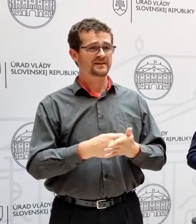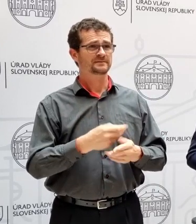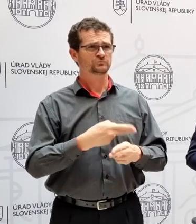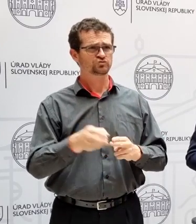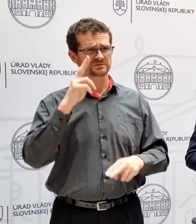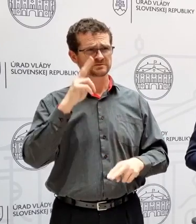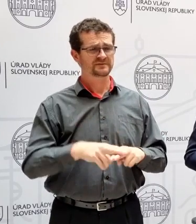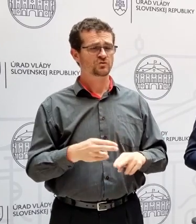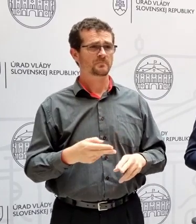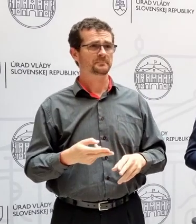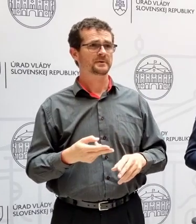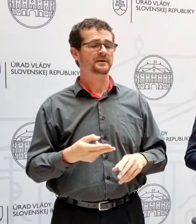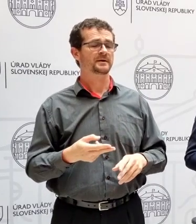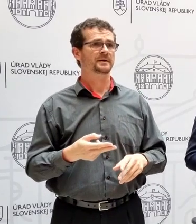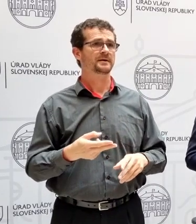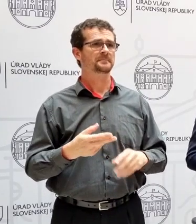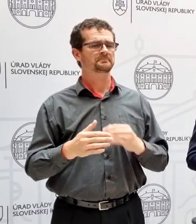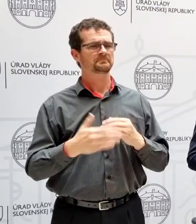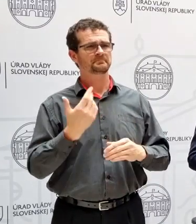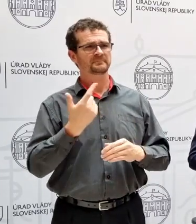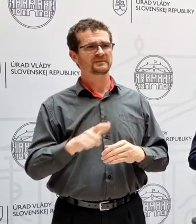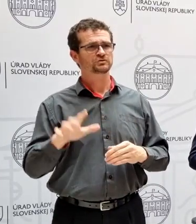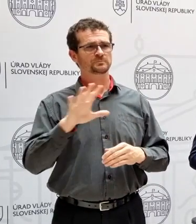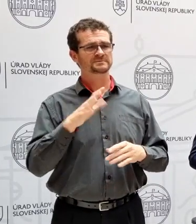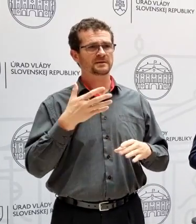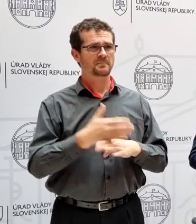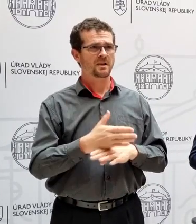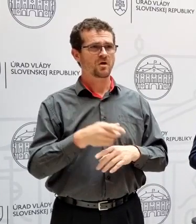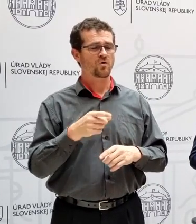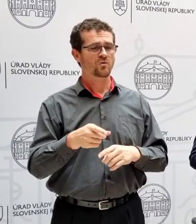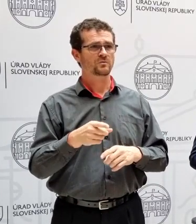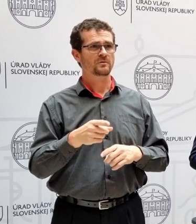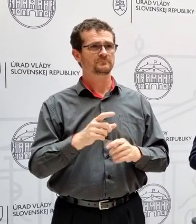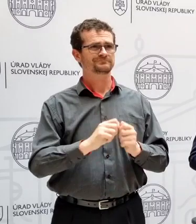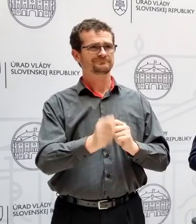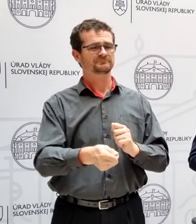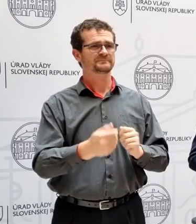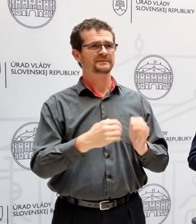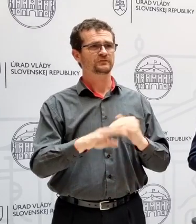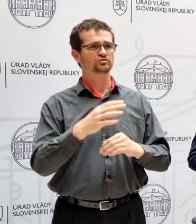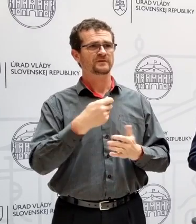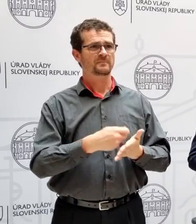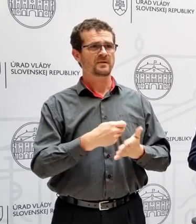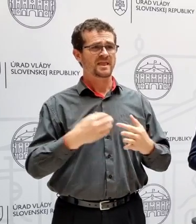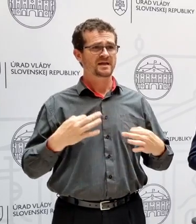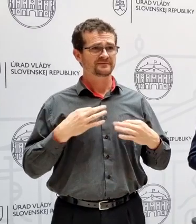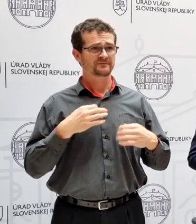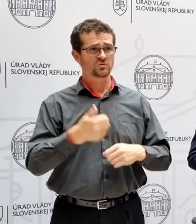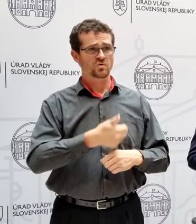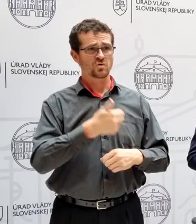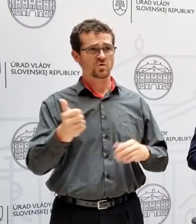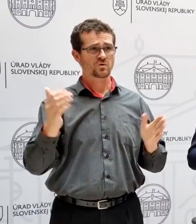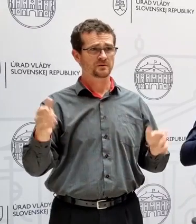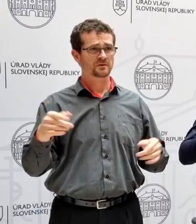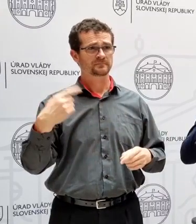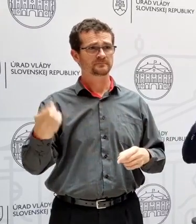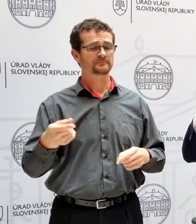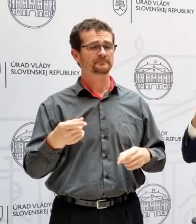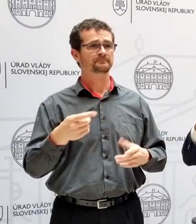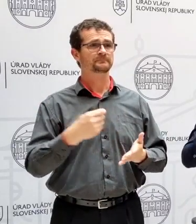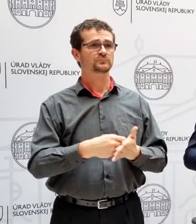čisté svedomie, lebo pri približne 250 miliónoch, ktoré idú na vyššie platy zdravotníkov na budúci rok